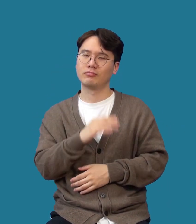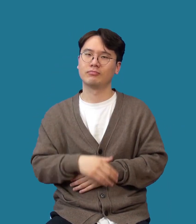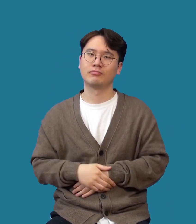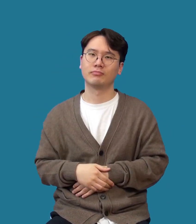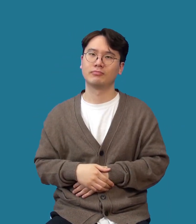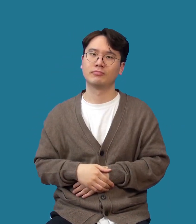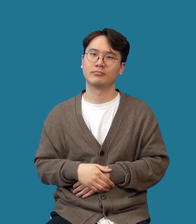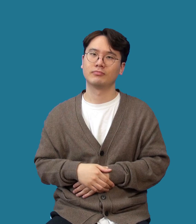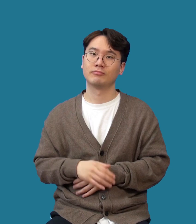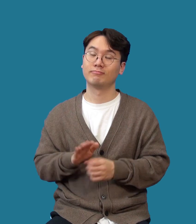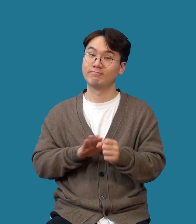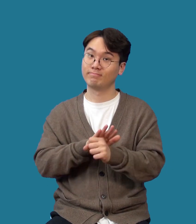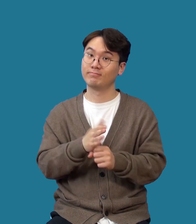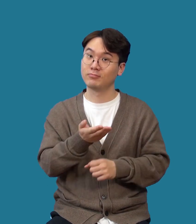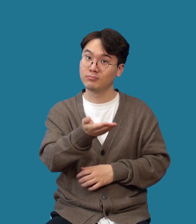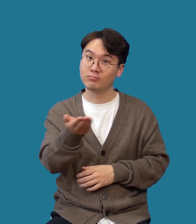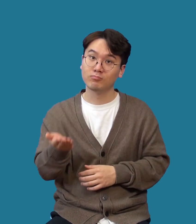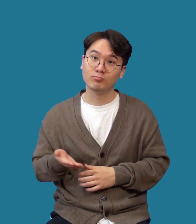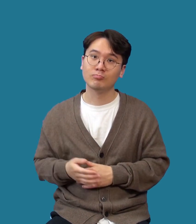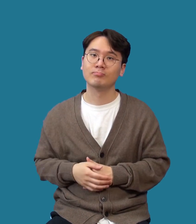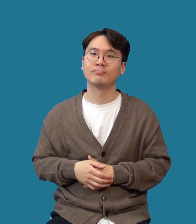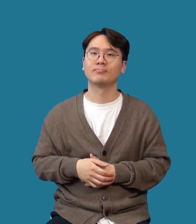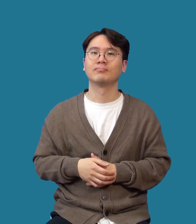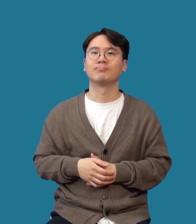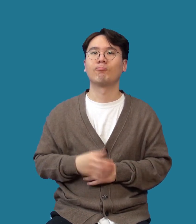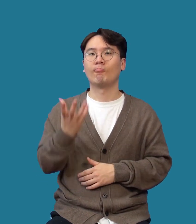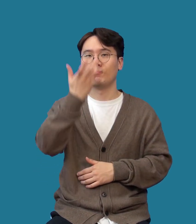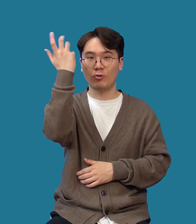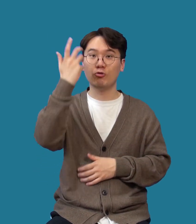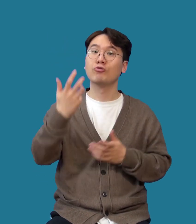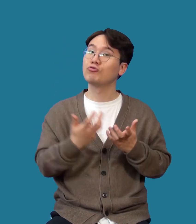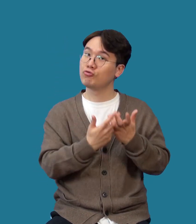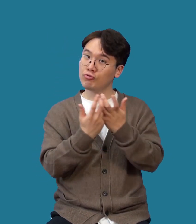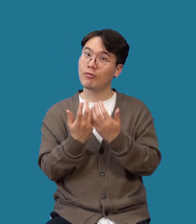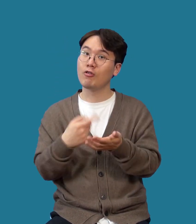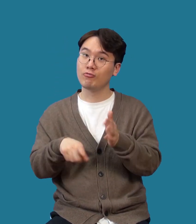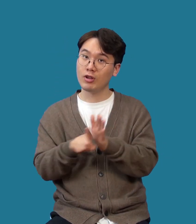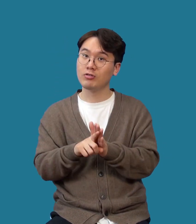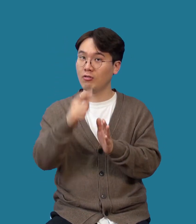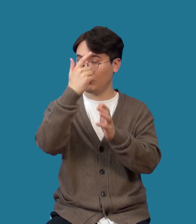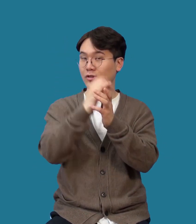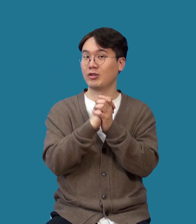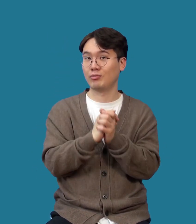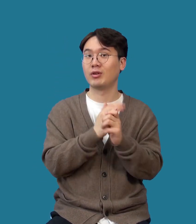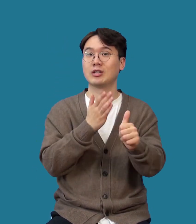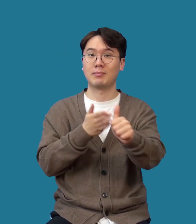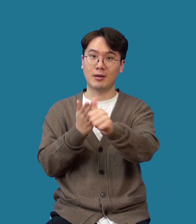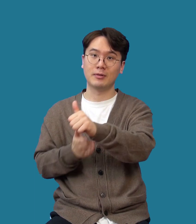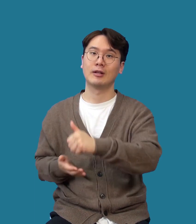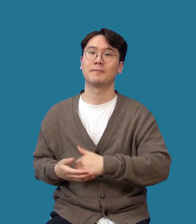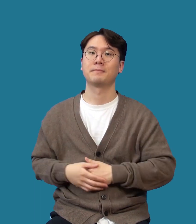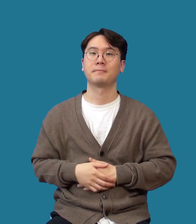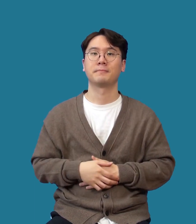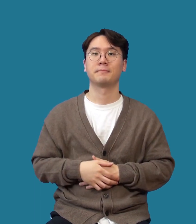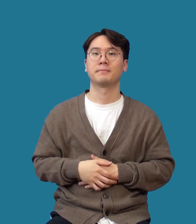우리 사랑하는 서문 모든 가족들, 성령 충만을 위해서 기도할 수 있기를 바랍니다.